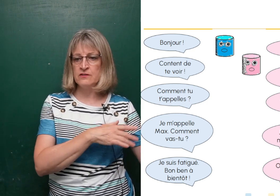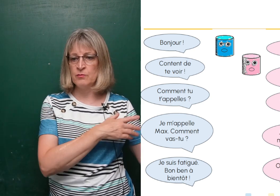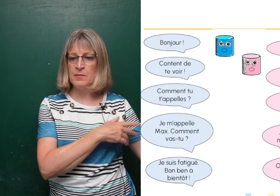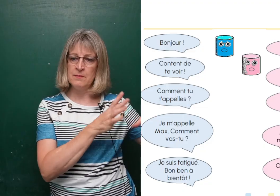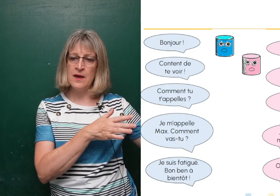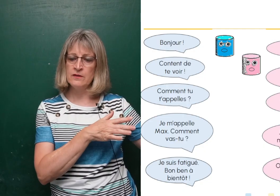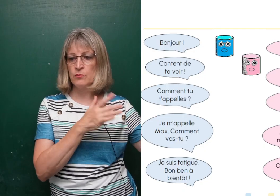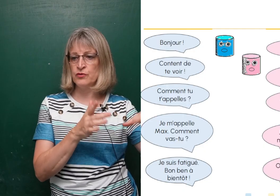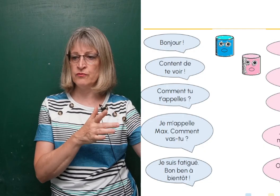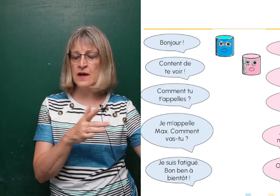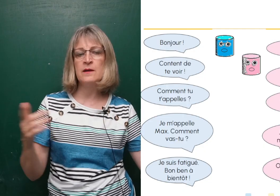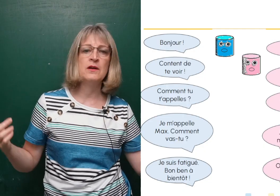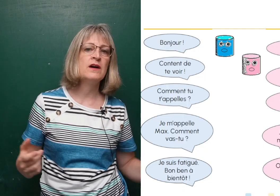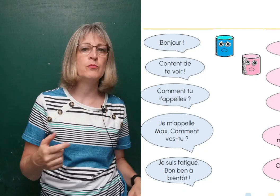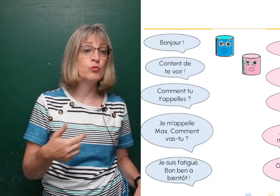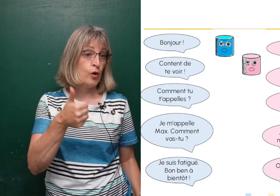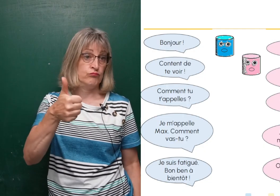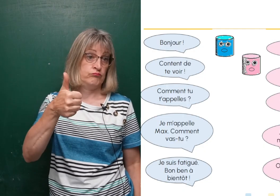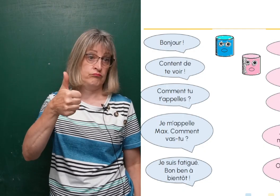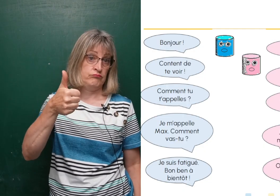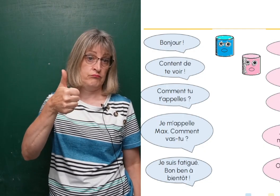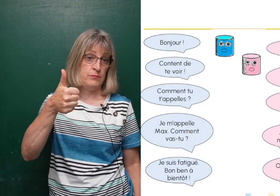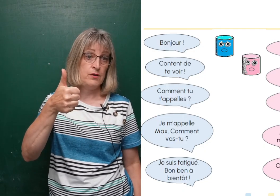m'appelle Max, comment tu vas? Ben, on va répondre, bon, bien,